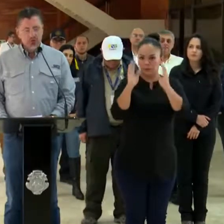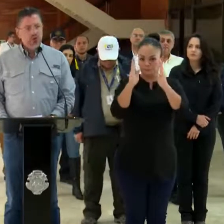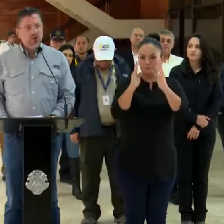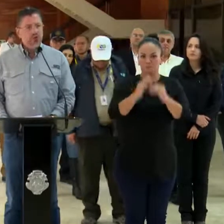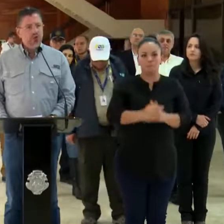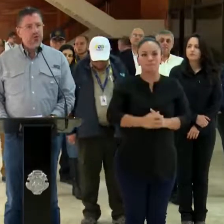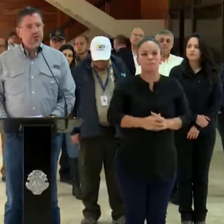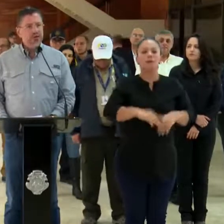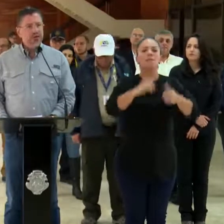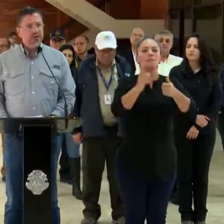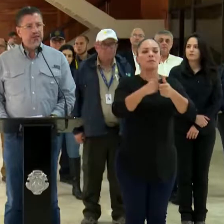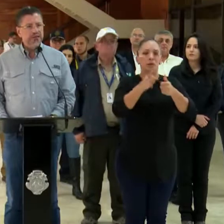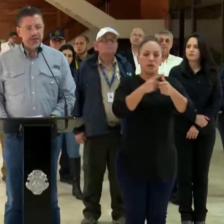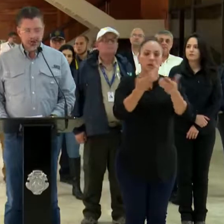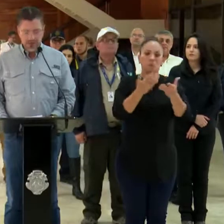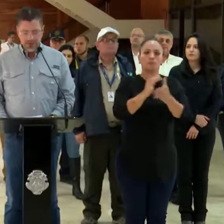Primero,